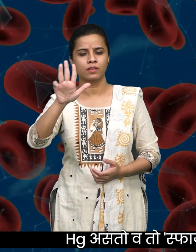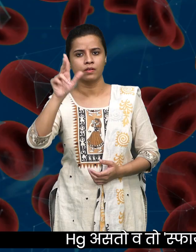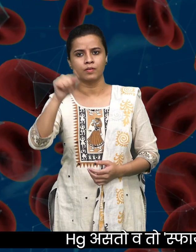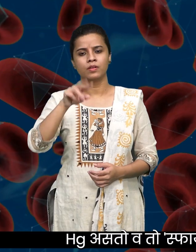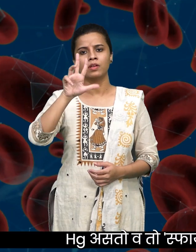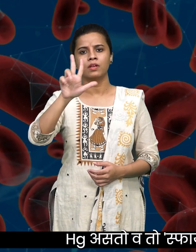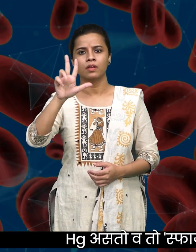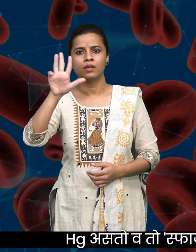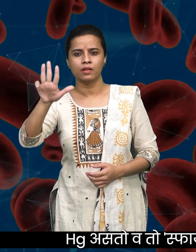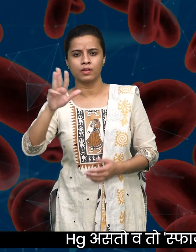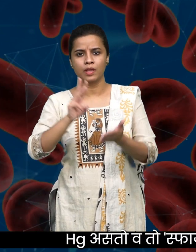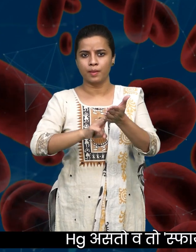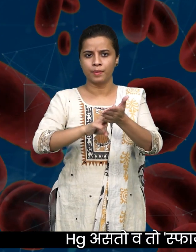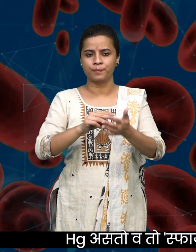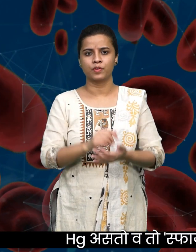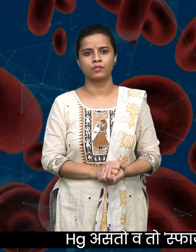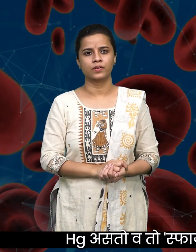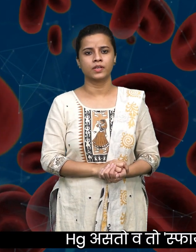मिनोमीटरच्या सहाय्याने मोजला जातो.